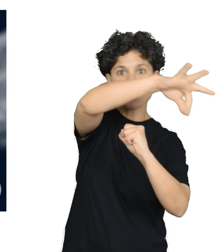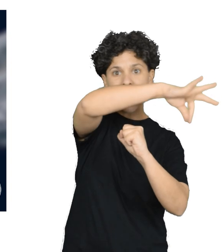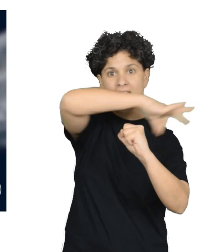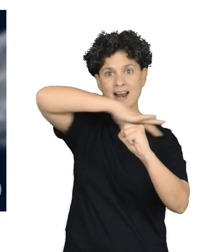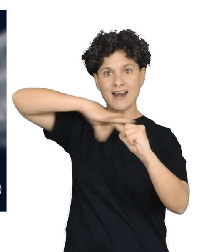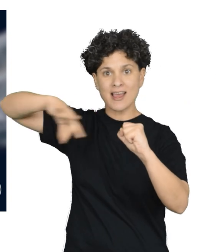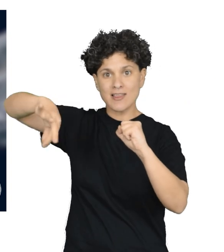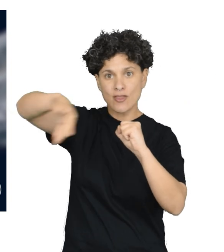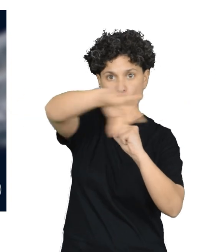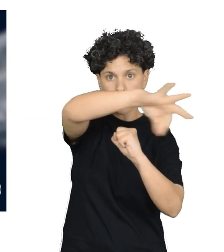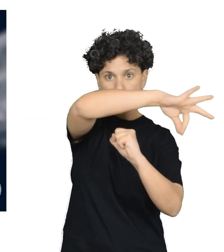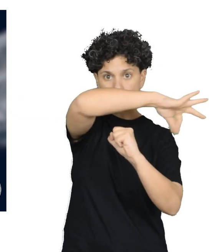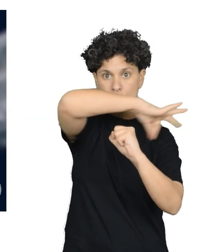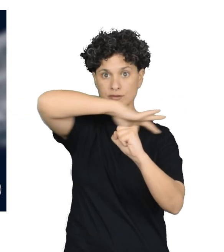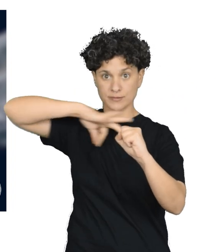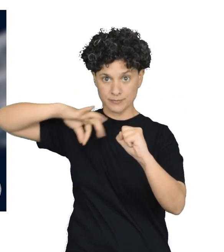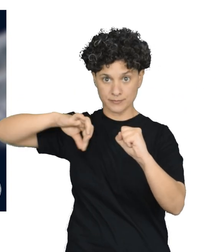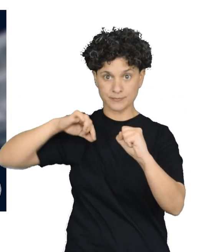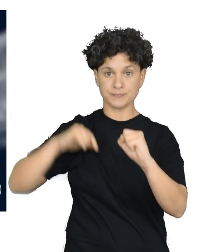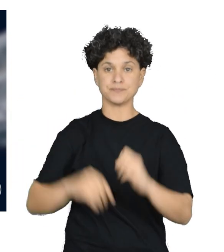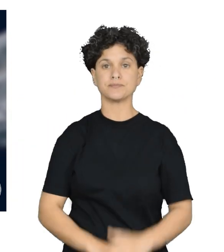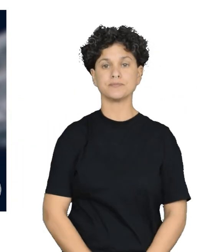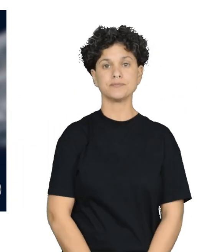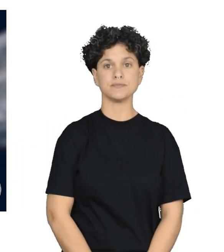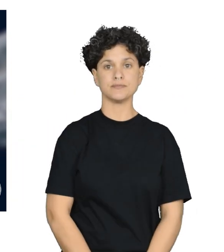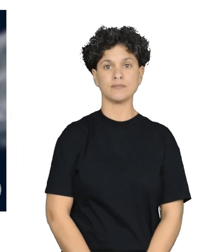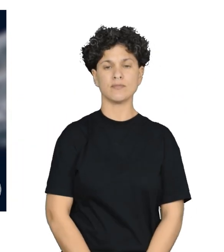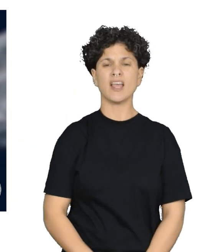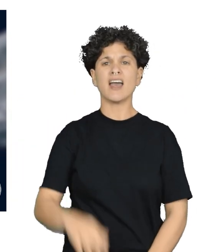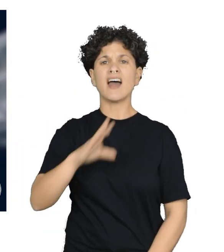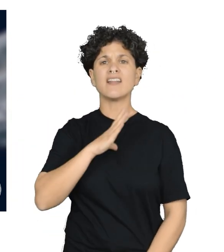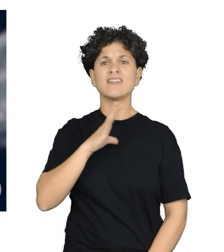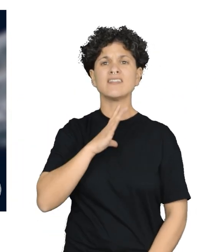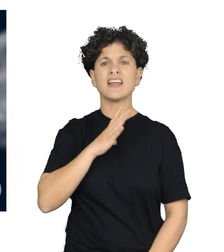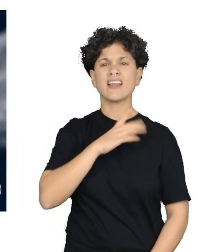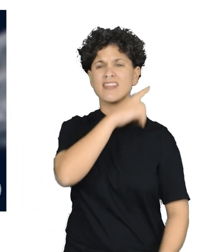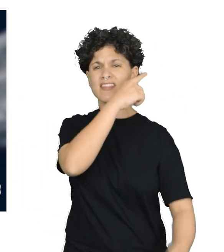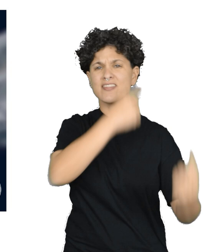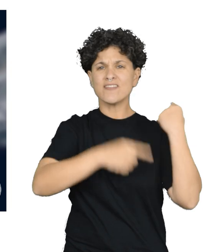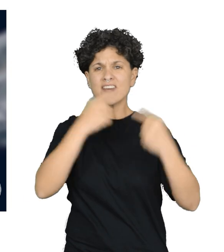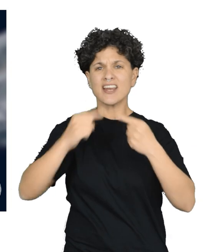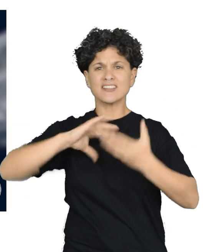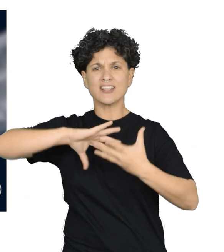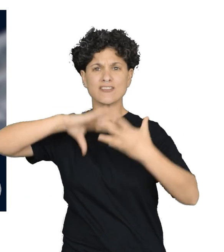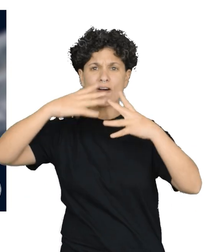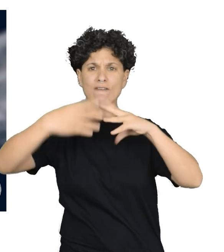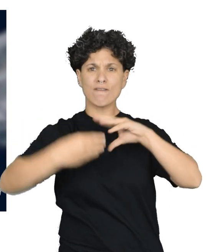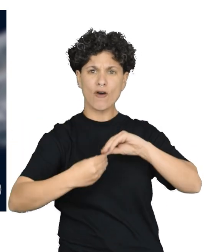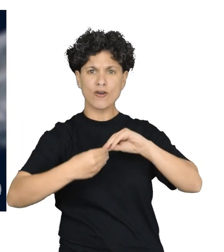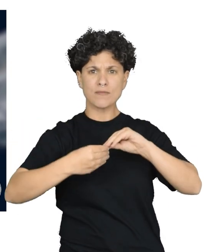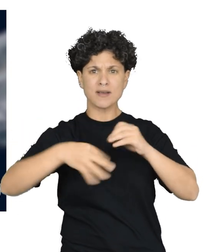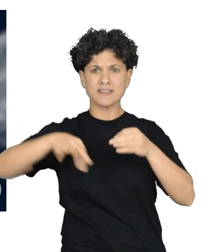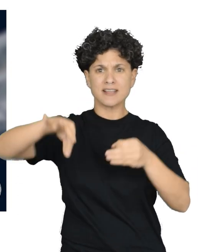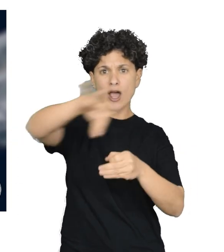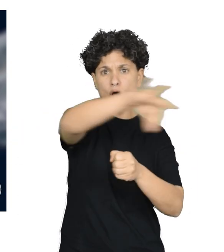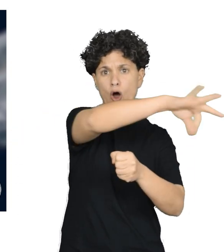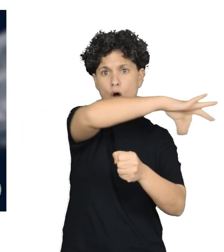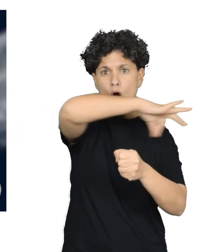de kuiper o más lejos aún la nube de los cometas Pueden seguir distintos tipos de órbitas